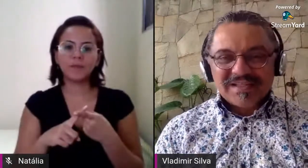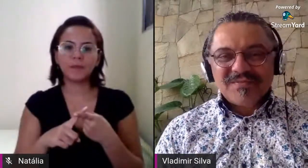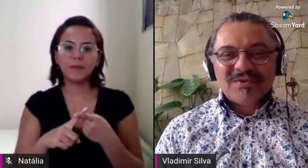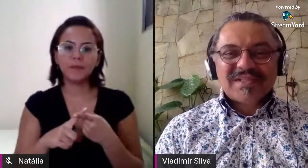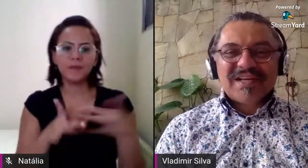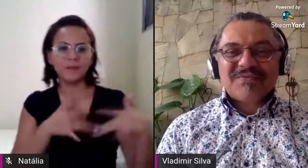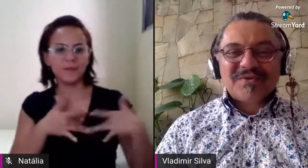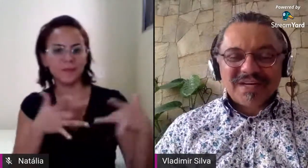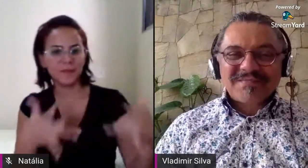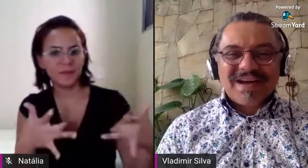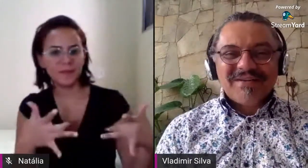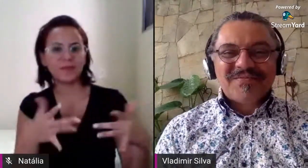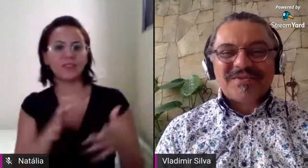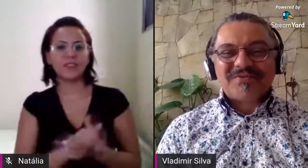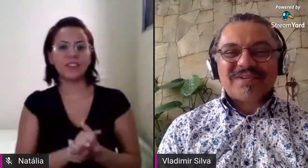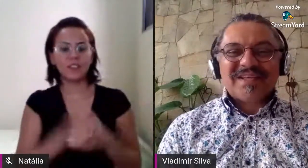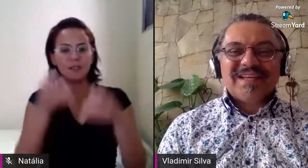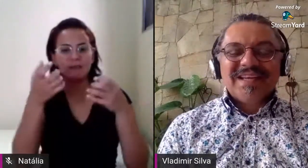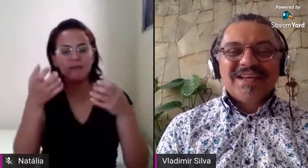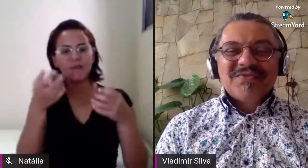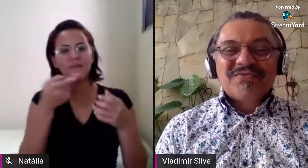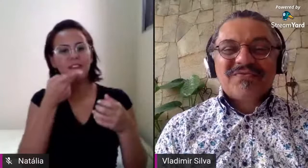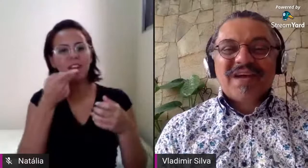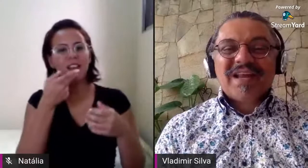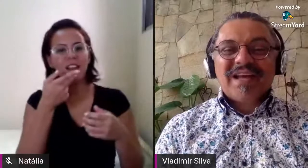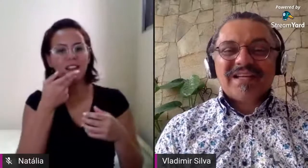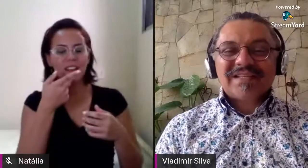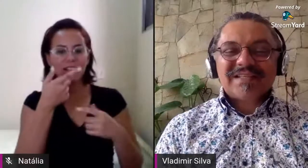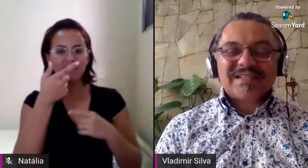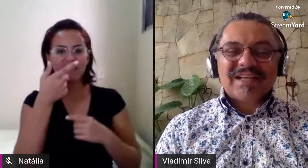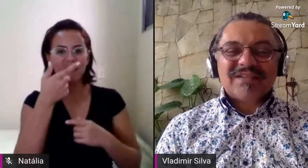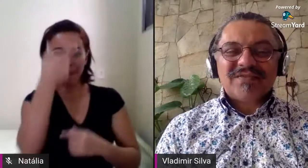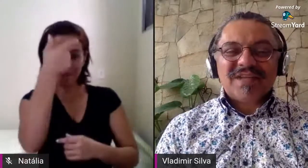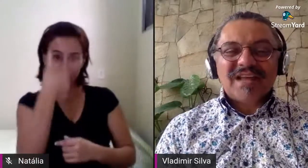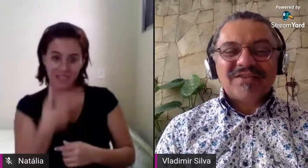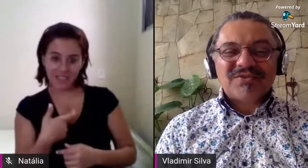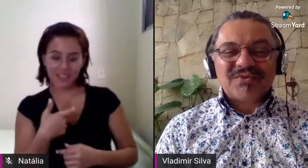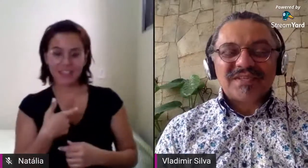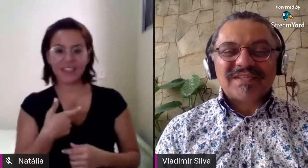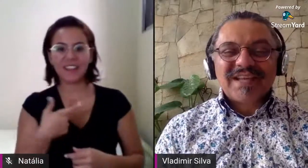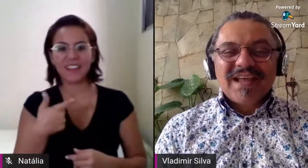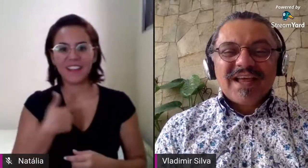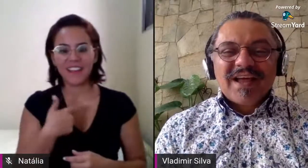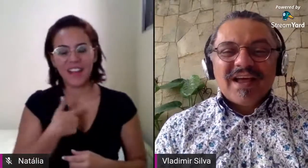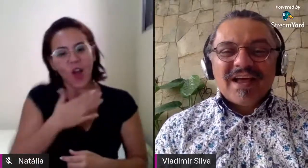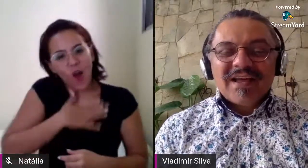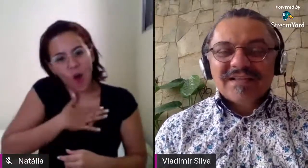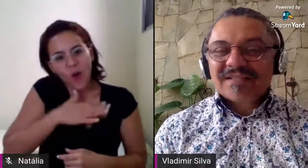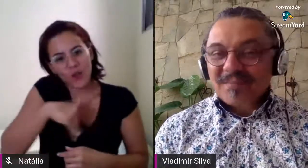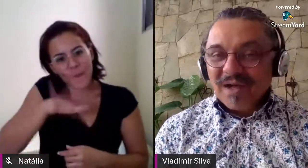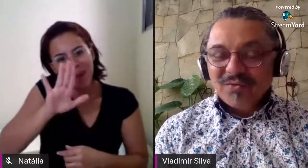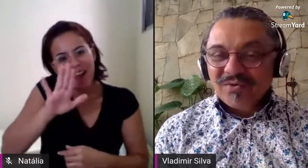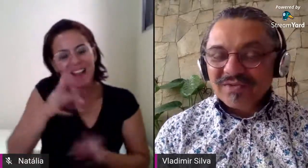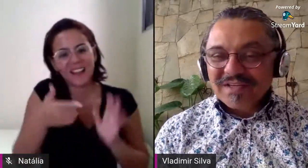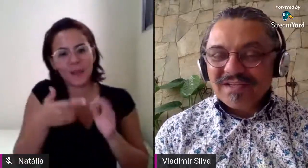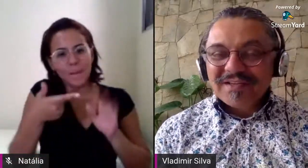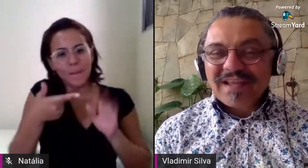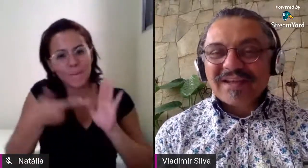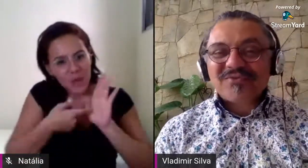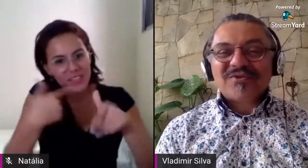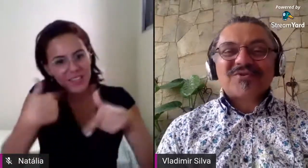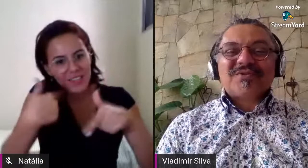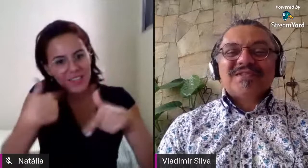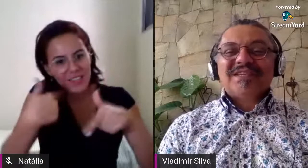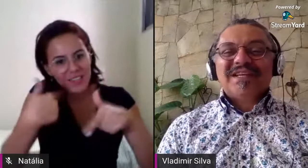Mas eu gosto mais de mostrar o meu trabalho mesmo do que falar essas atividades todas. Esses barulhos